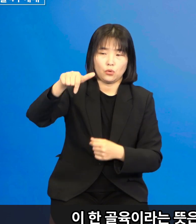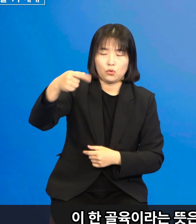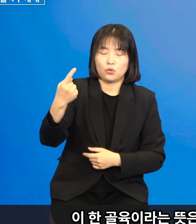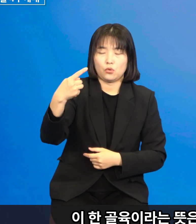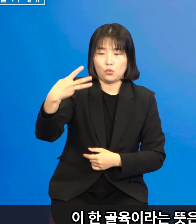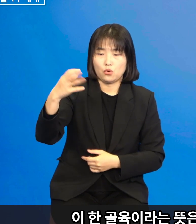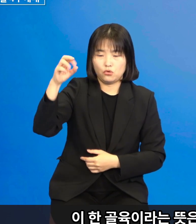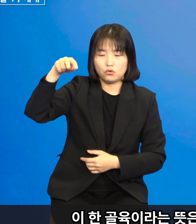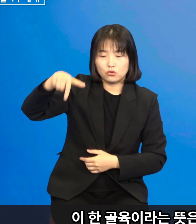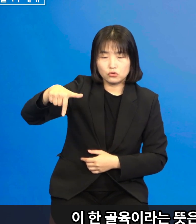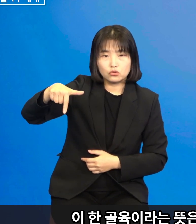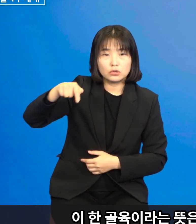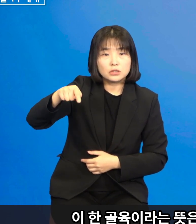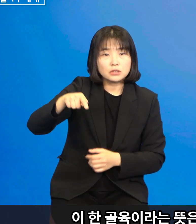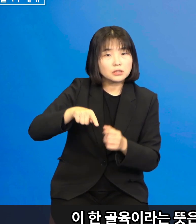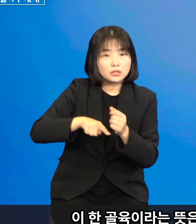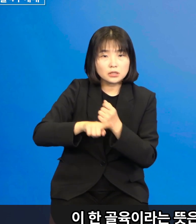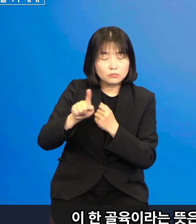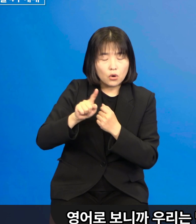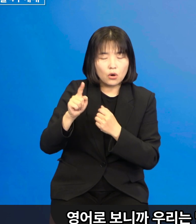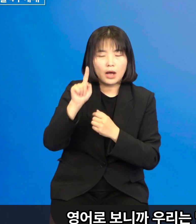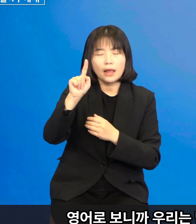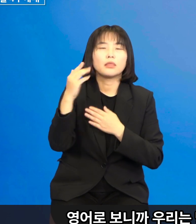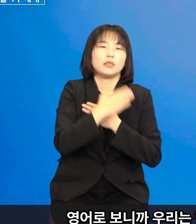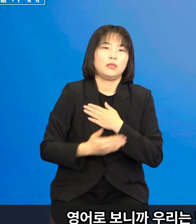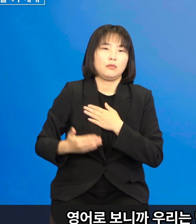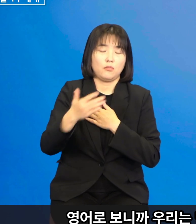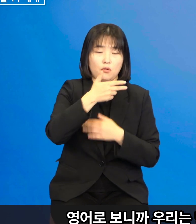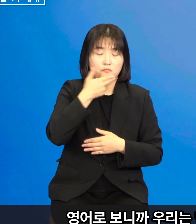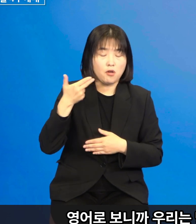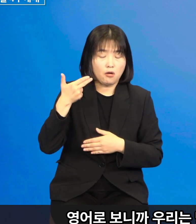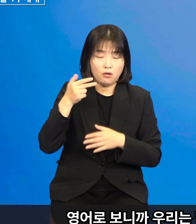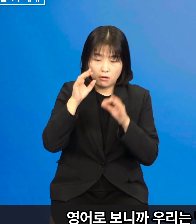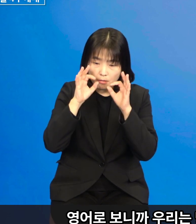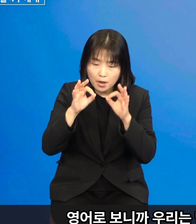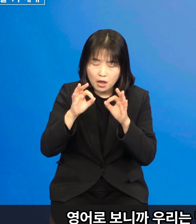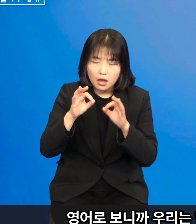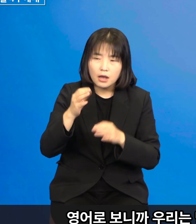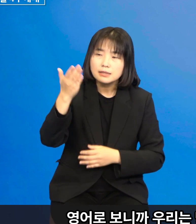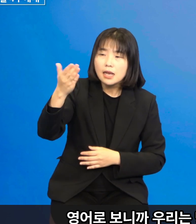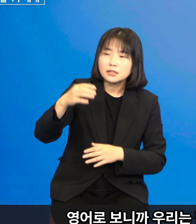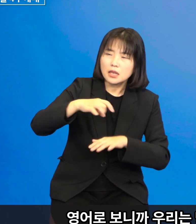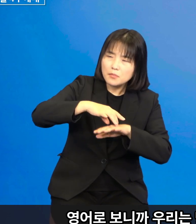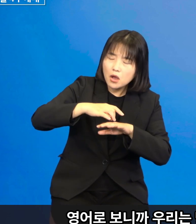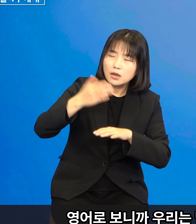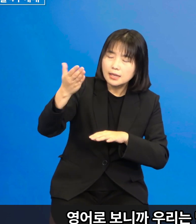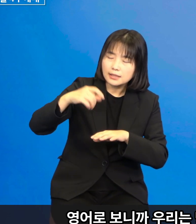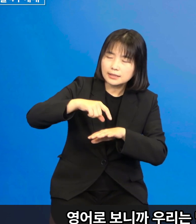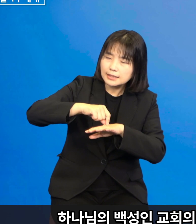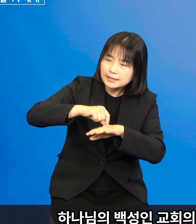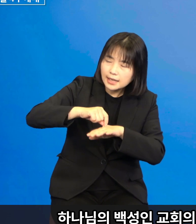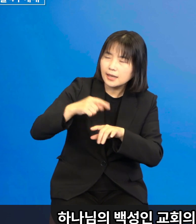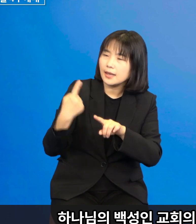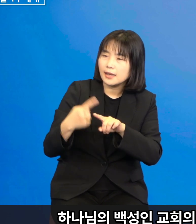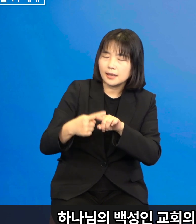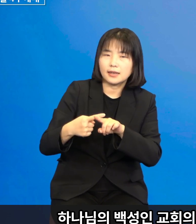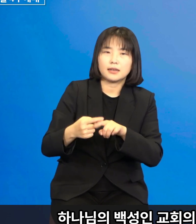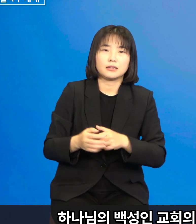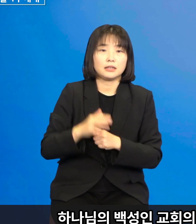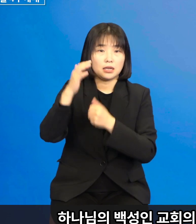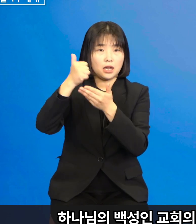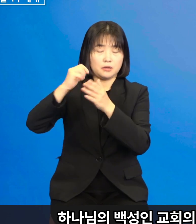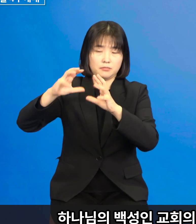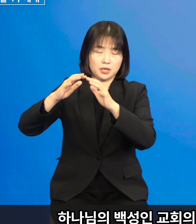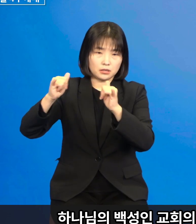고륙이라는 뜻은 먼저 한 몸이라는 뜻인데요, 영어로 보니까 우리는 당신의 뼈요 우리는 살입니다. 하나님의